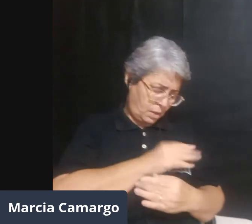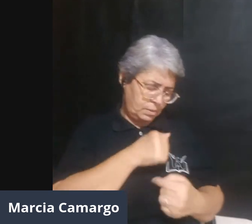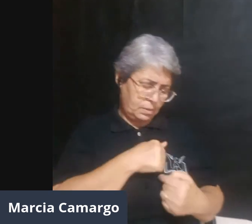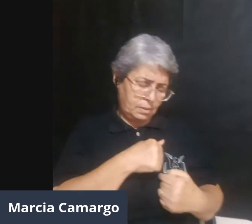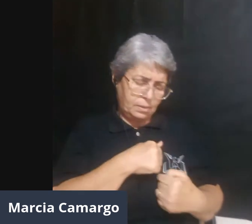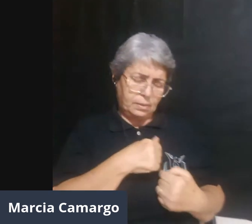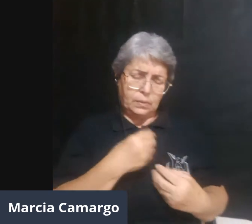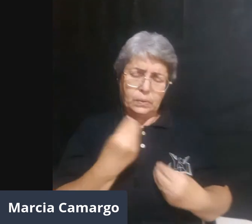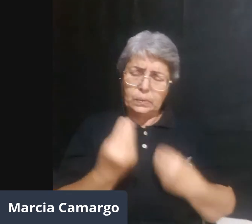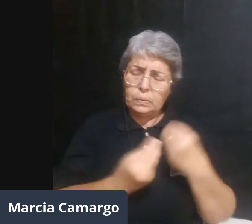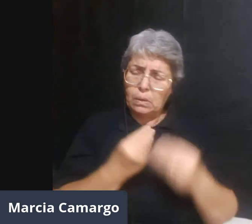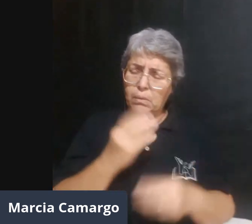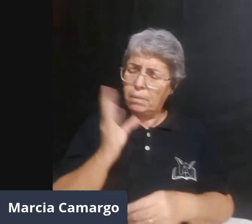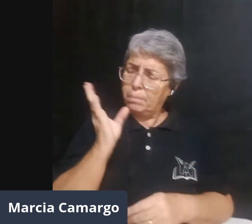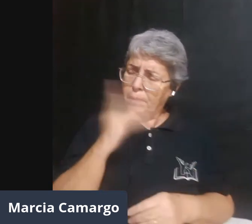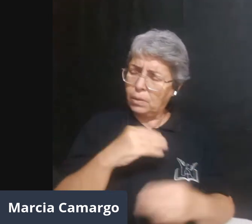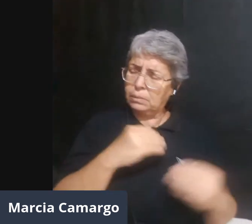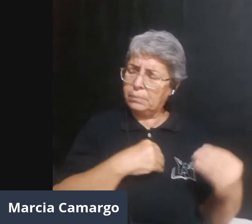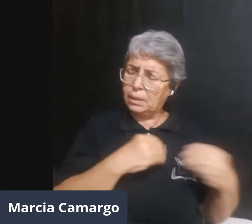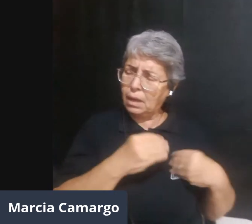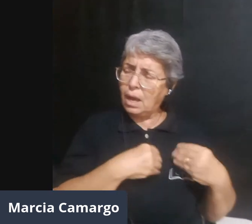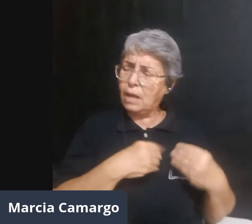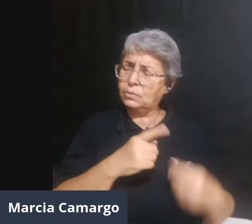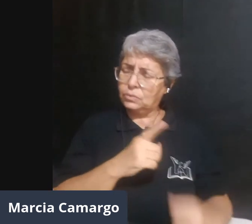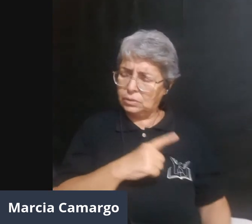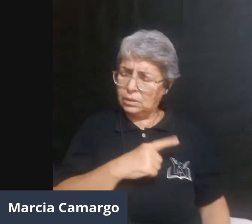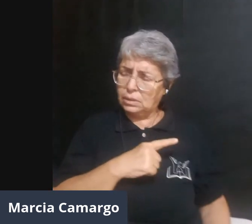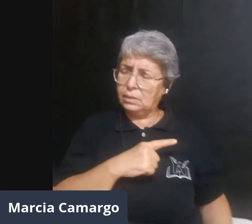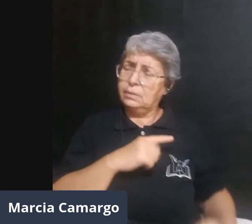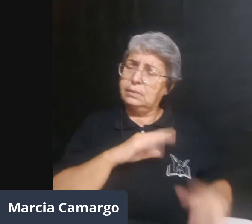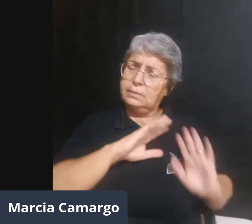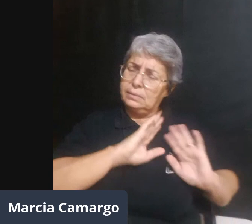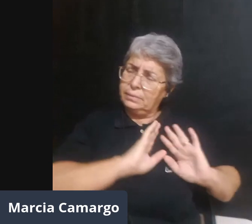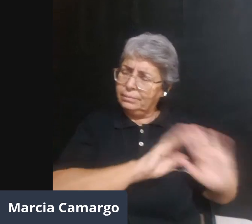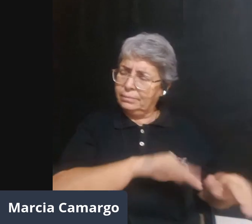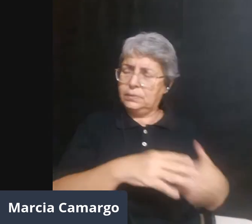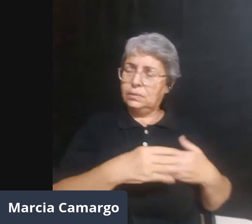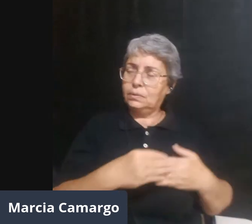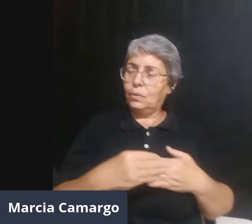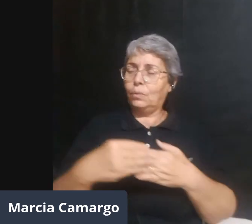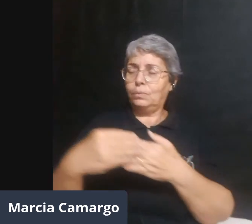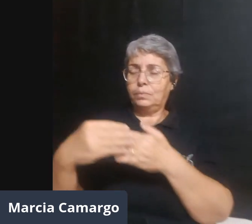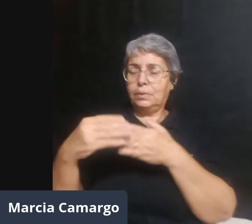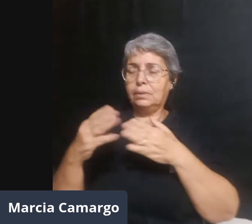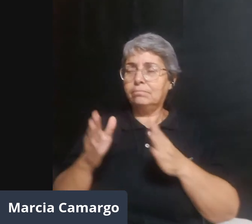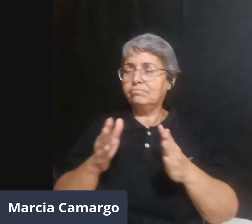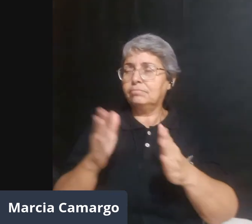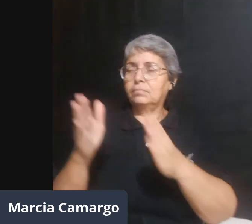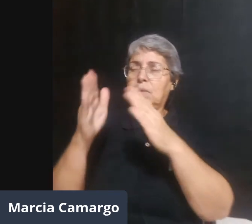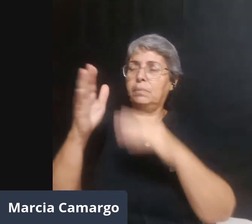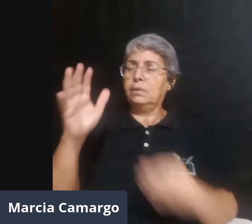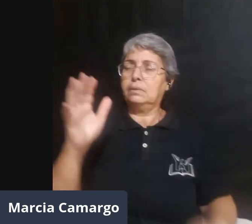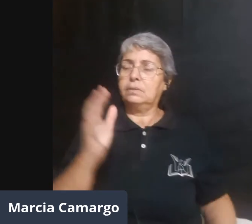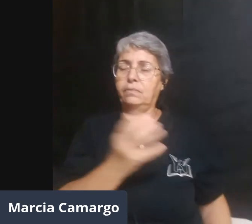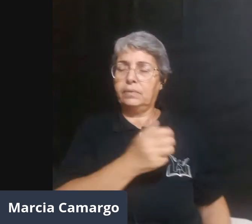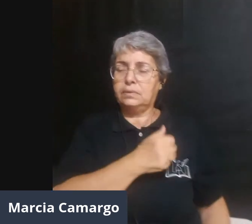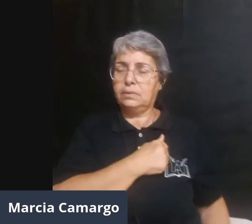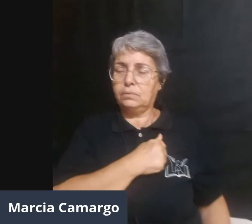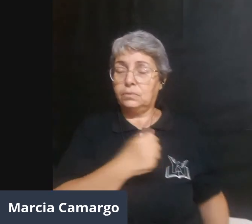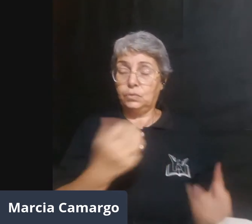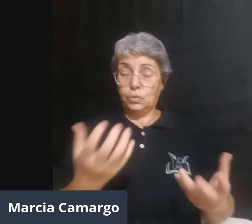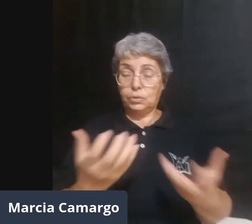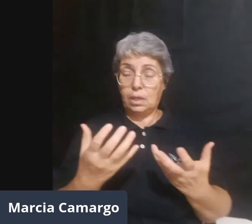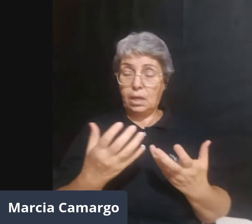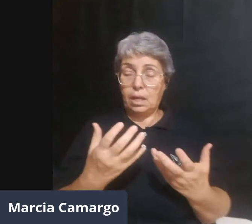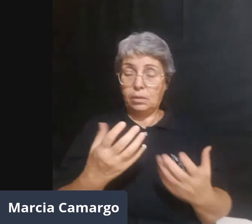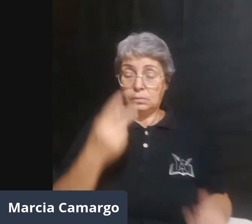há um caminho mau e nos conduza para o caminho da salvação. Queremos individualmente confessar o